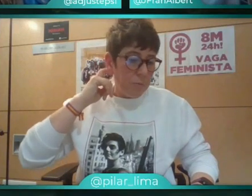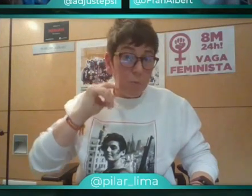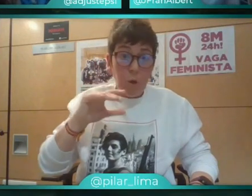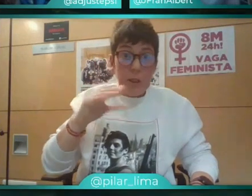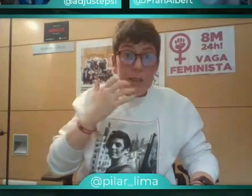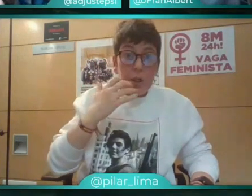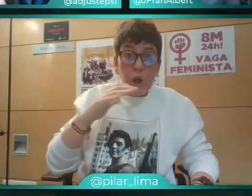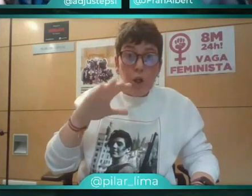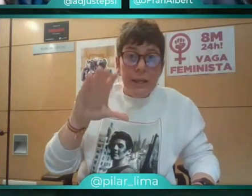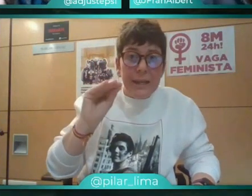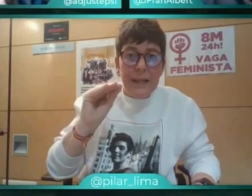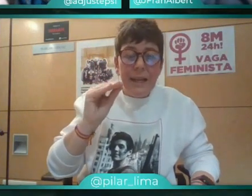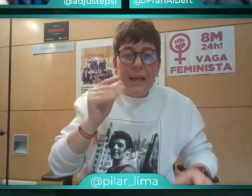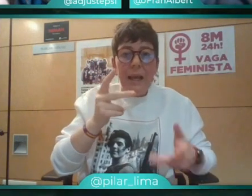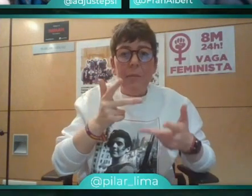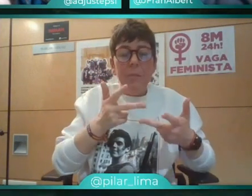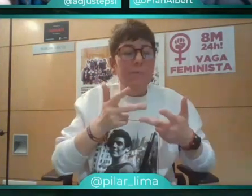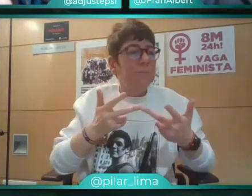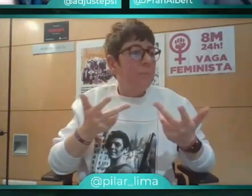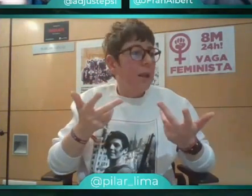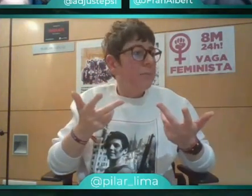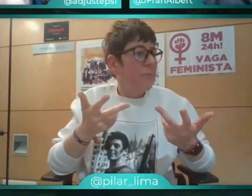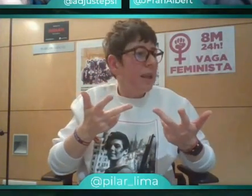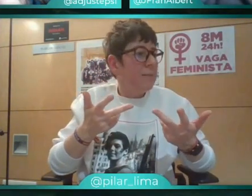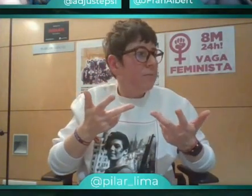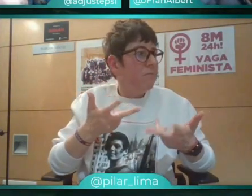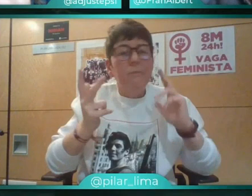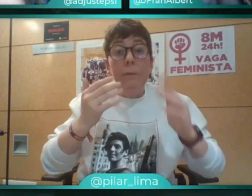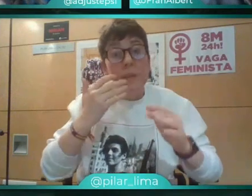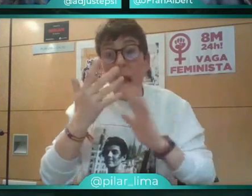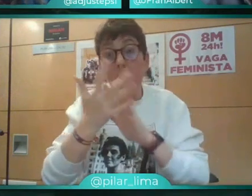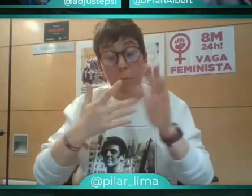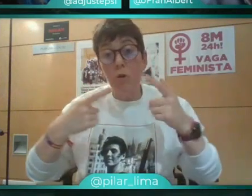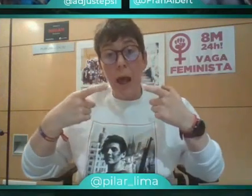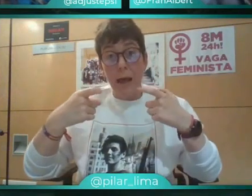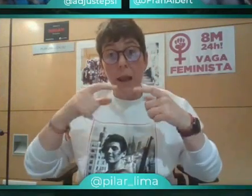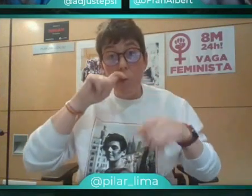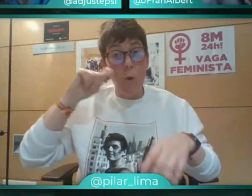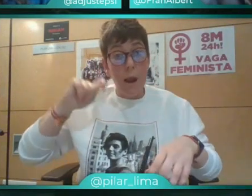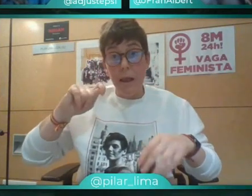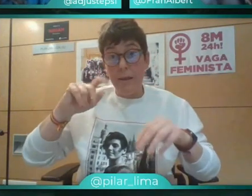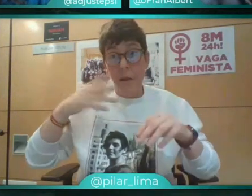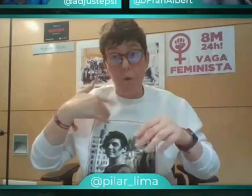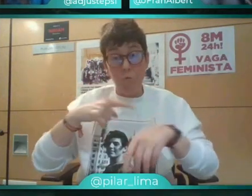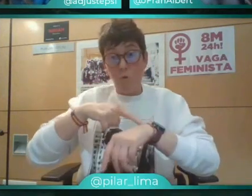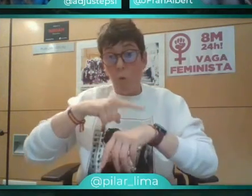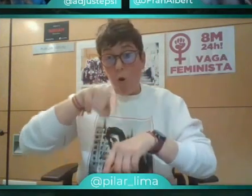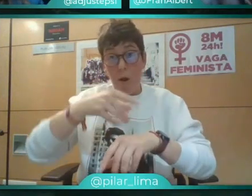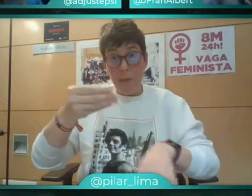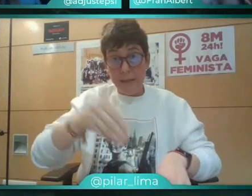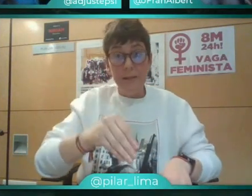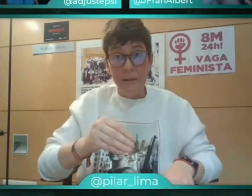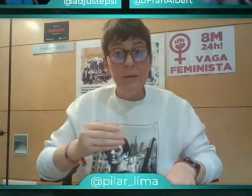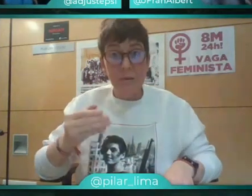como que si ya estuviera no sé esa idea interiorizada Si hablamos por ejemplo